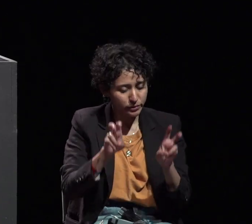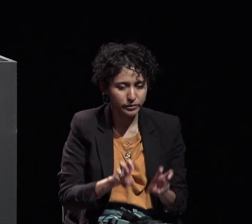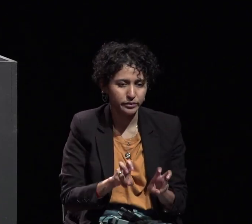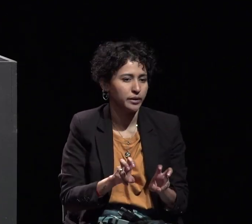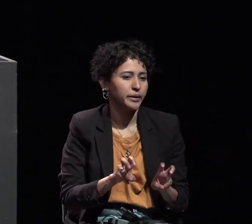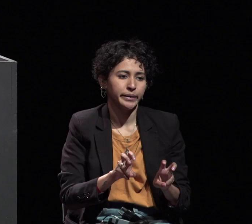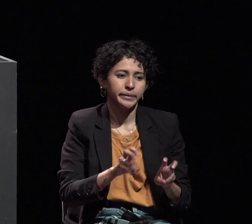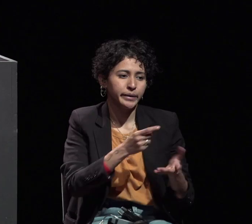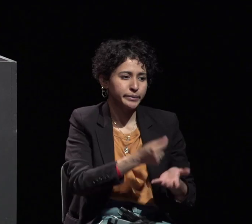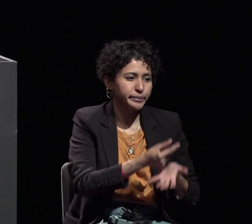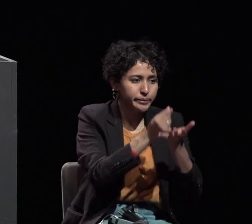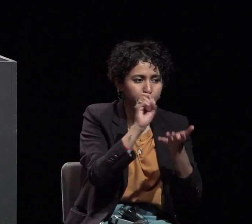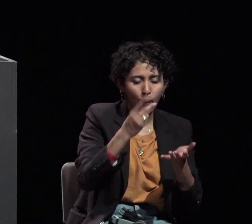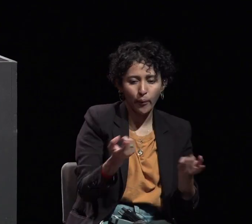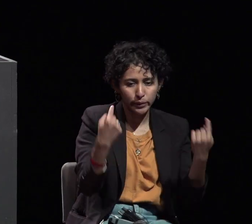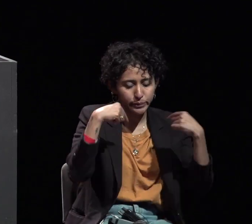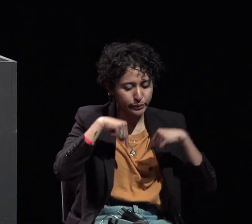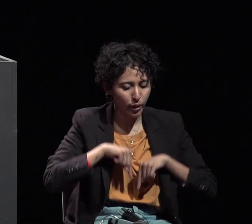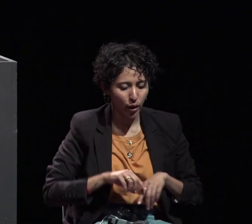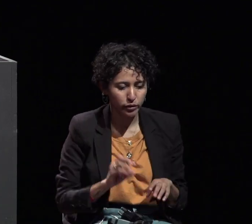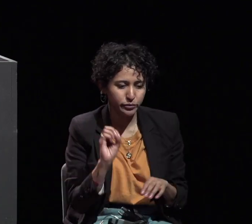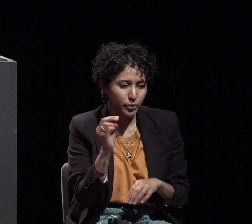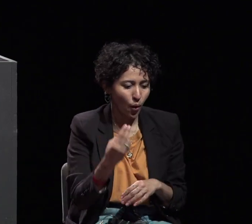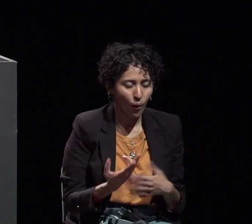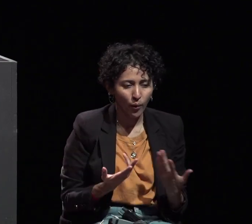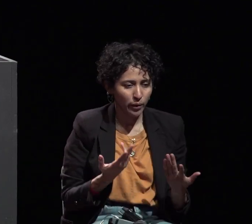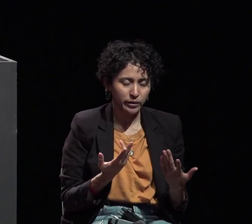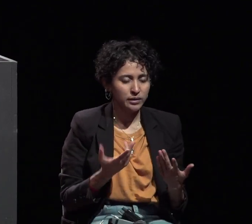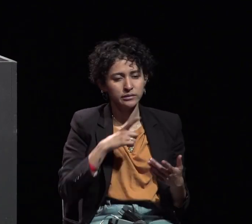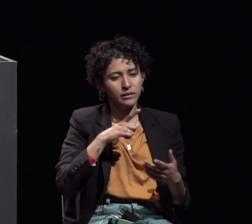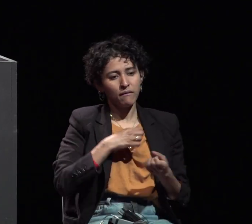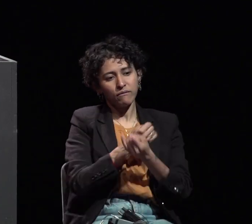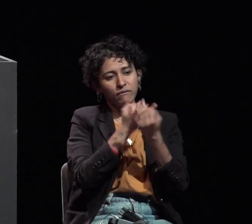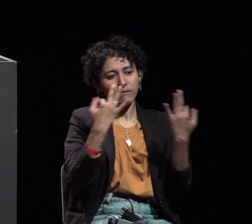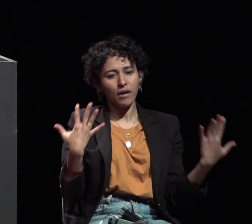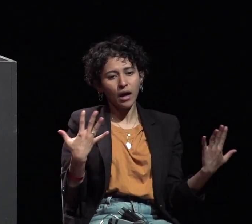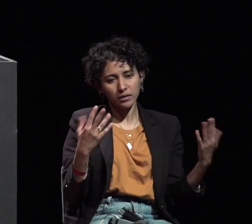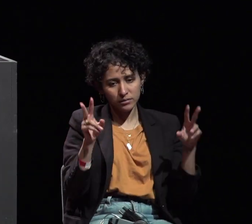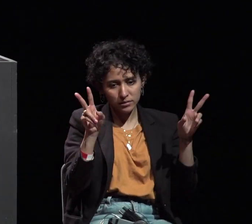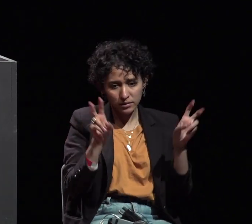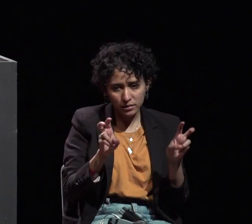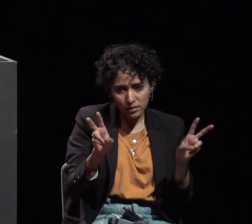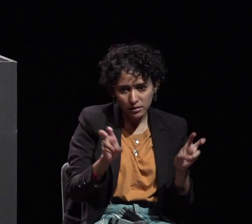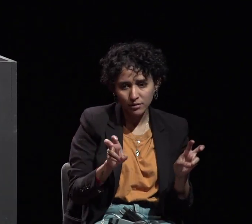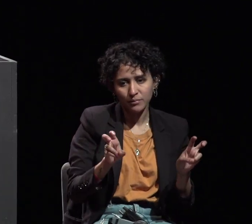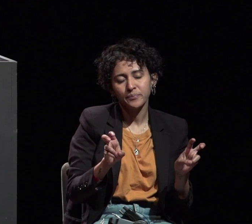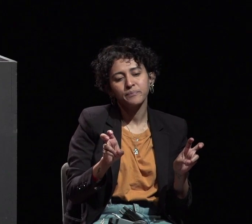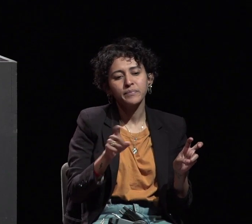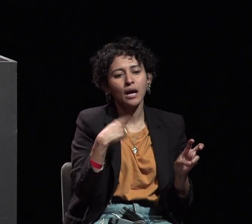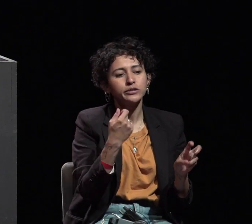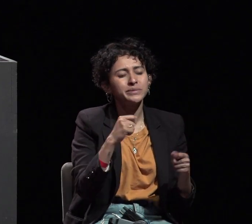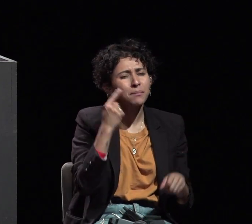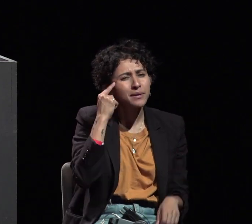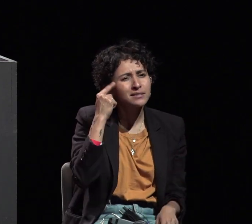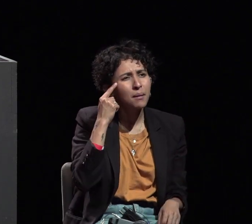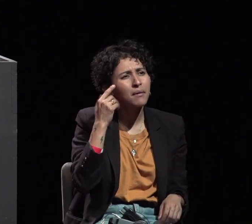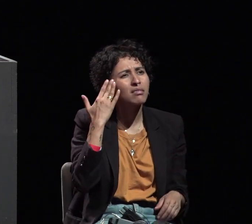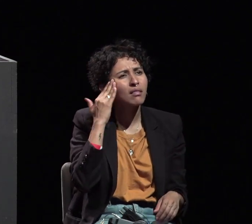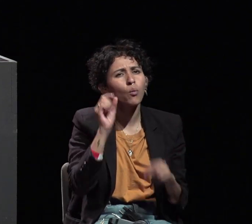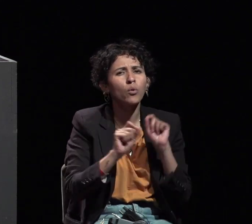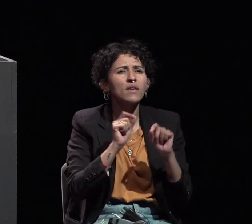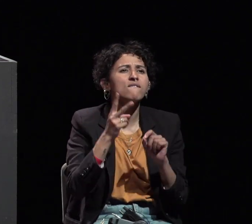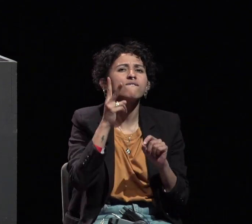posso aprofundar. Os debates atuais, afinal das contas, precisam apontar justamente para a iminência de um futuro incerto, no qual, muito